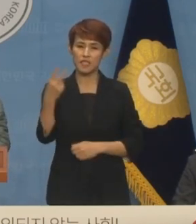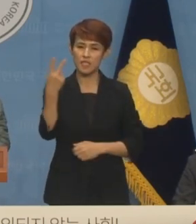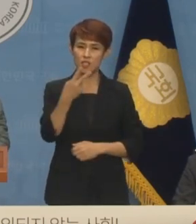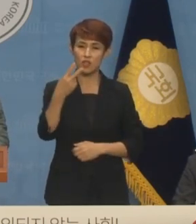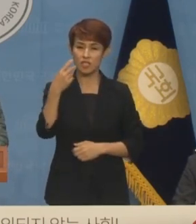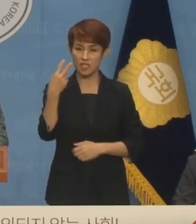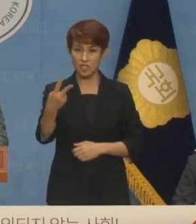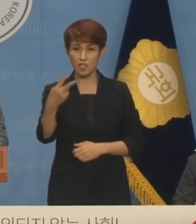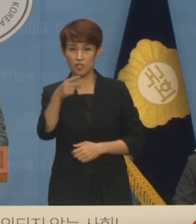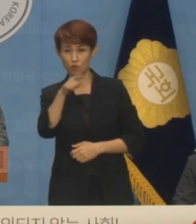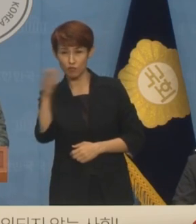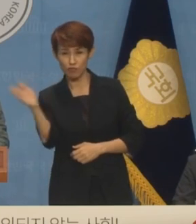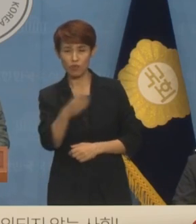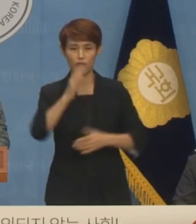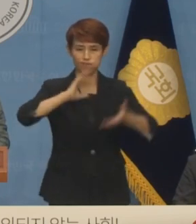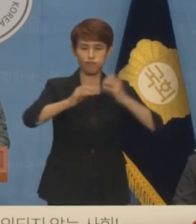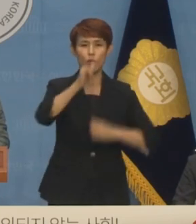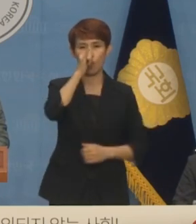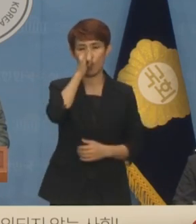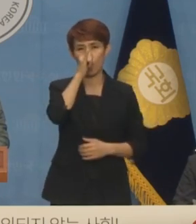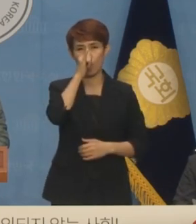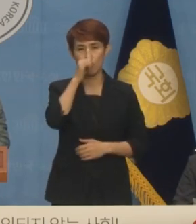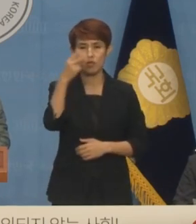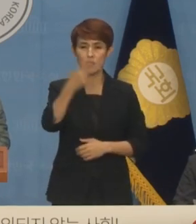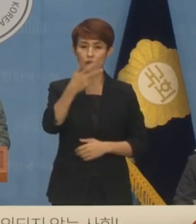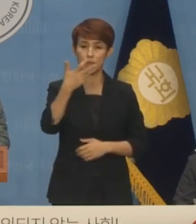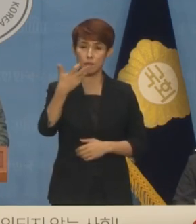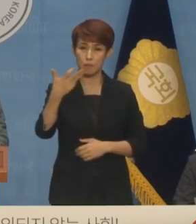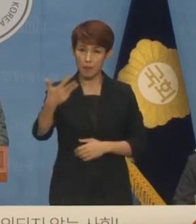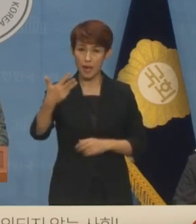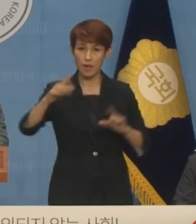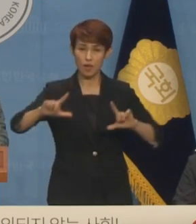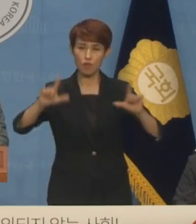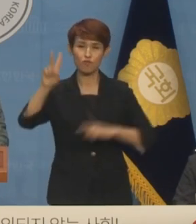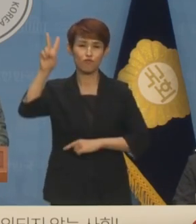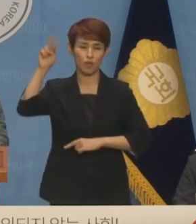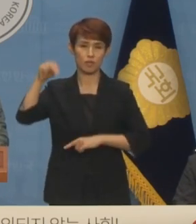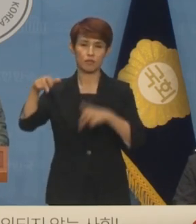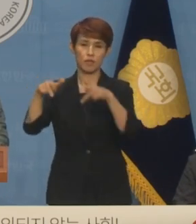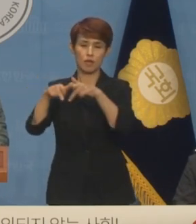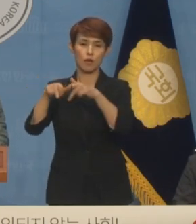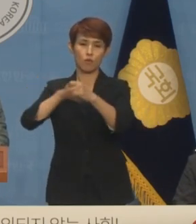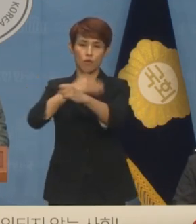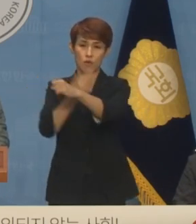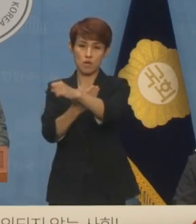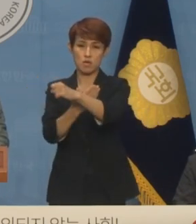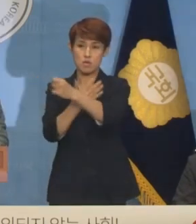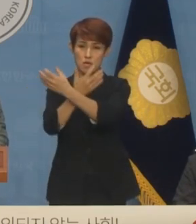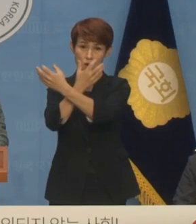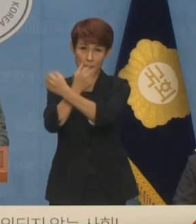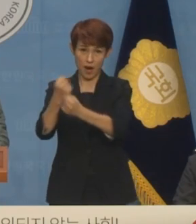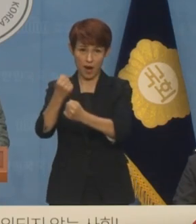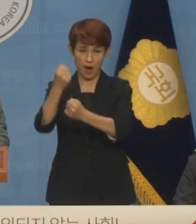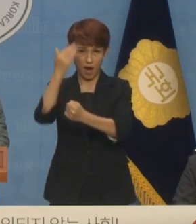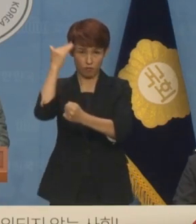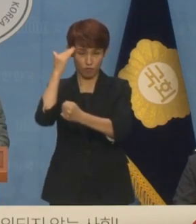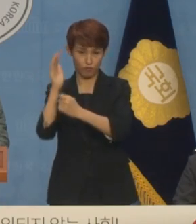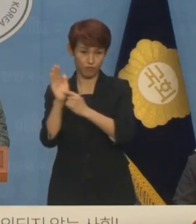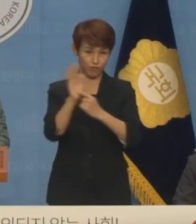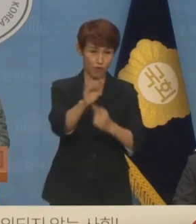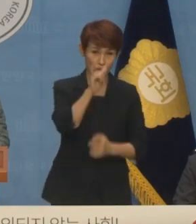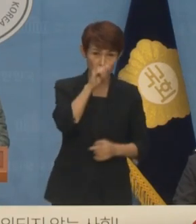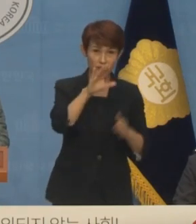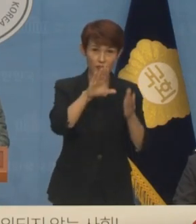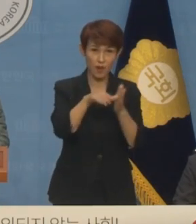2002년을 기점으로 논의를 시작했고 2008년 유엔 장애인 권리협약이 대한민국 국회에서 비준되면서